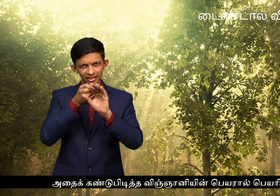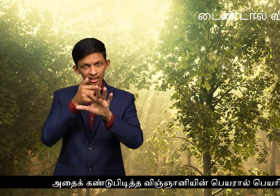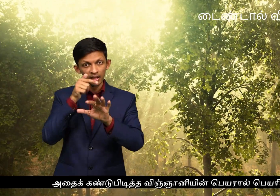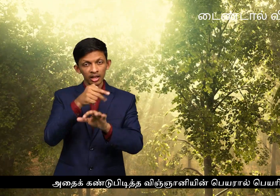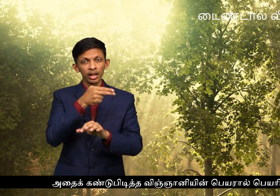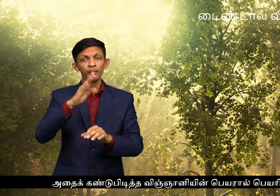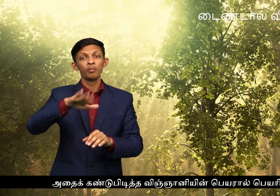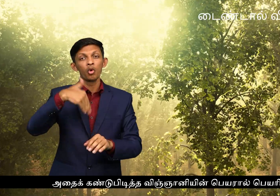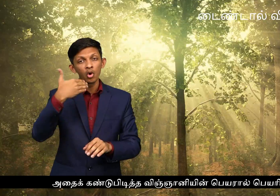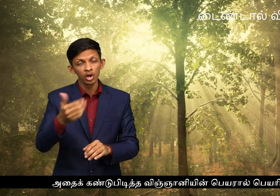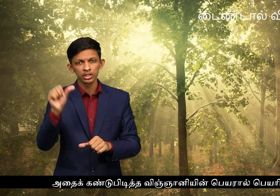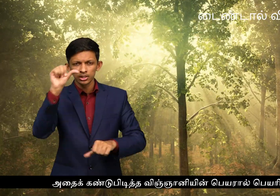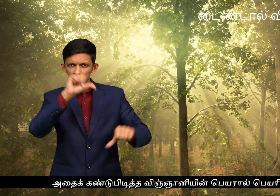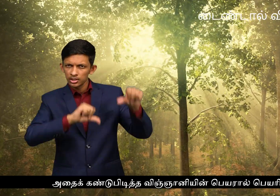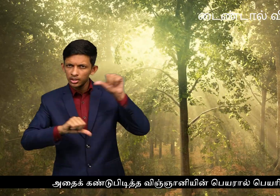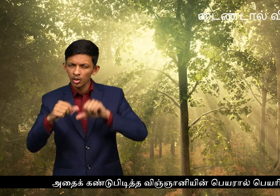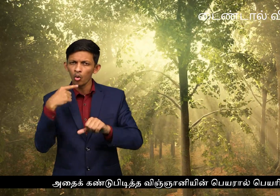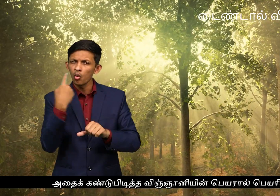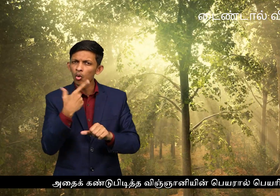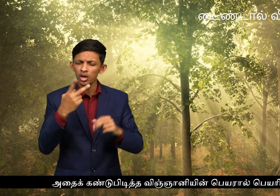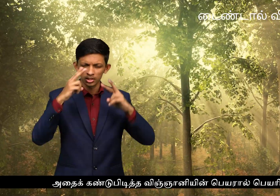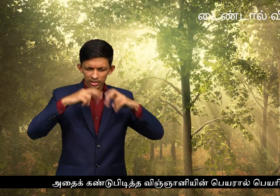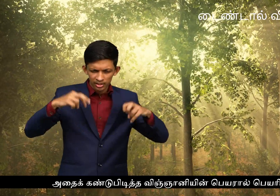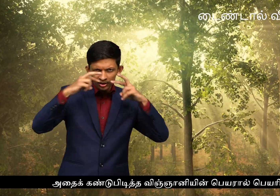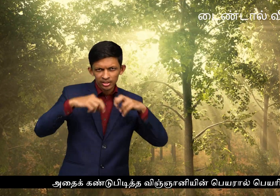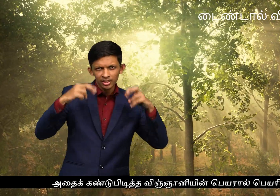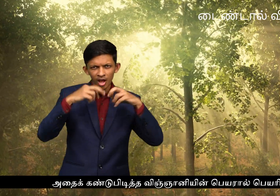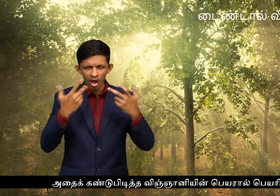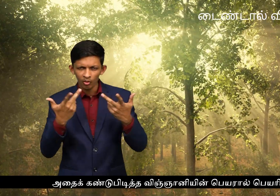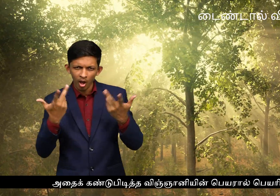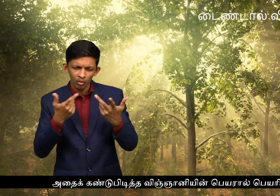அதை கண்டுபிடித்த விஞ்ஞானியின் பெயரால் பெயரிடப்பட்டுள்ளது.